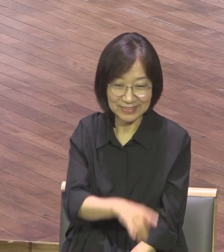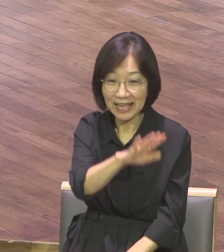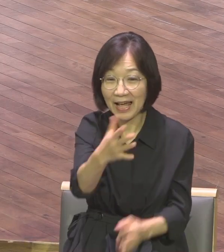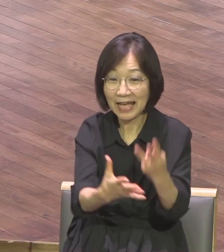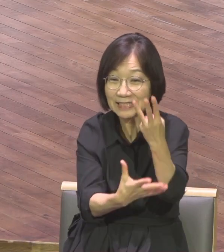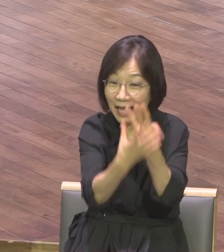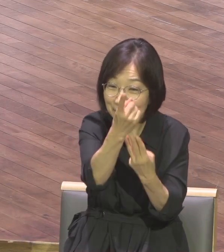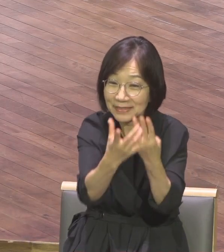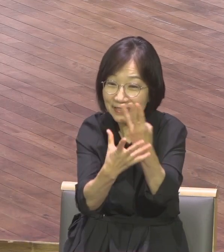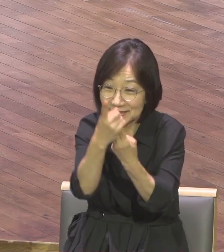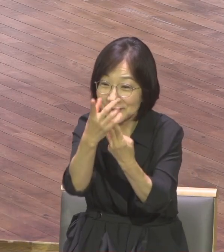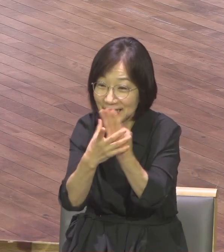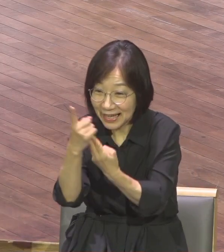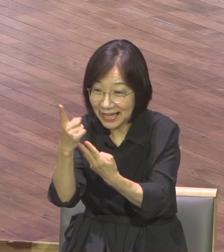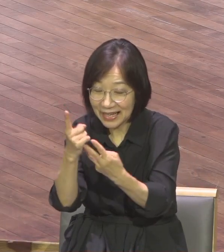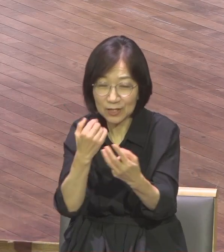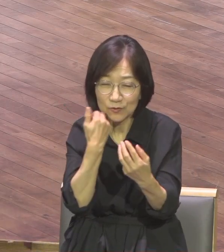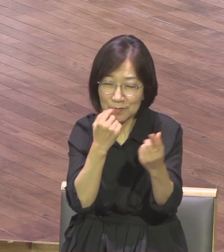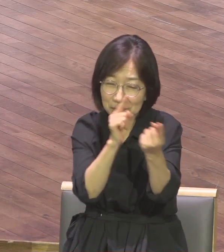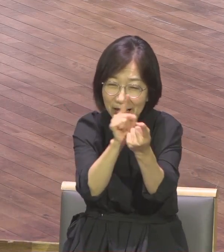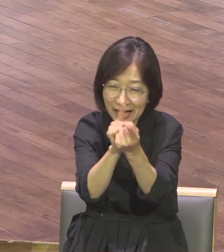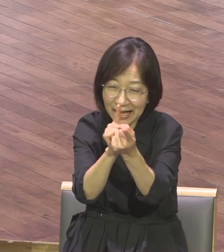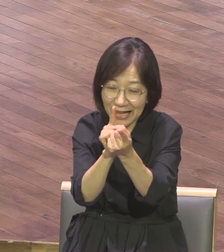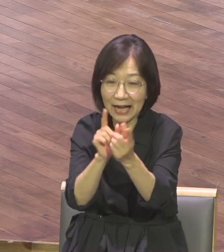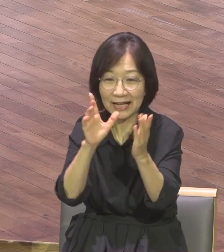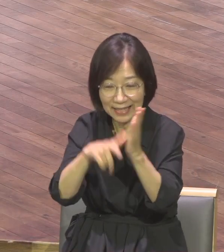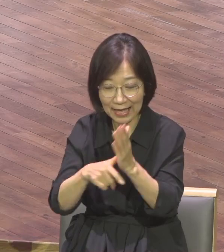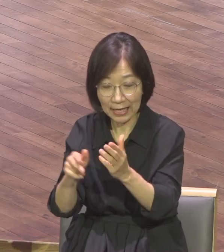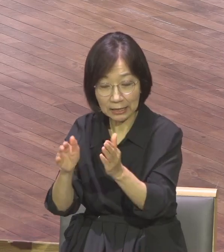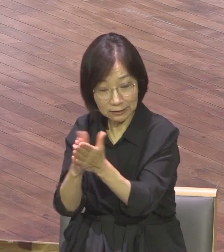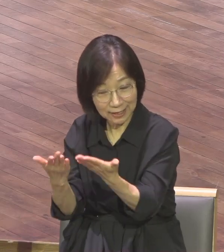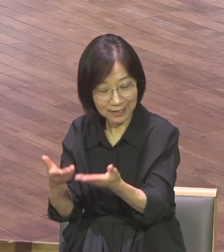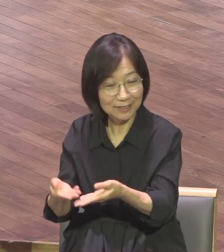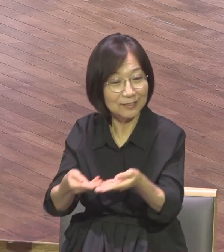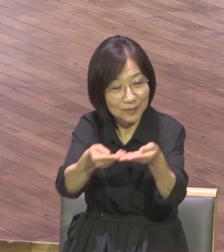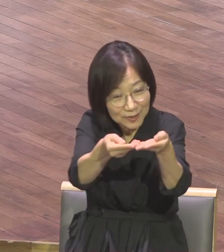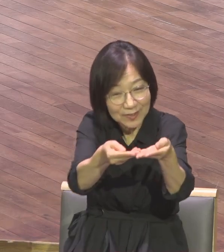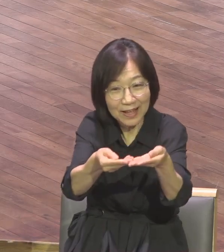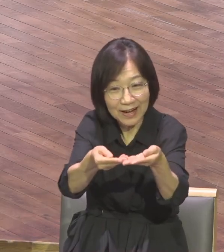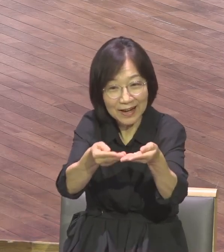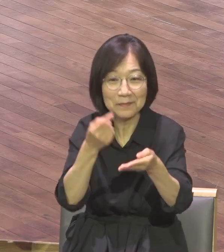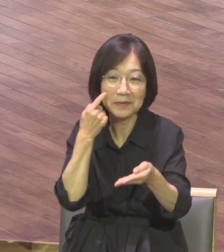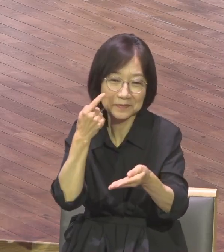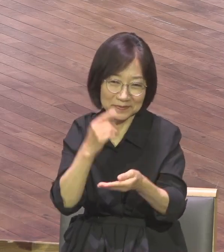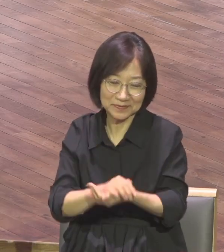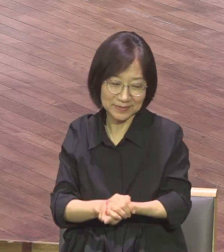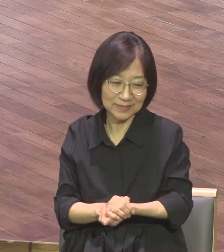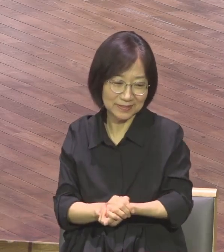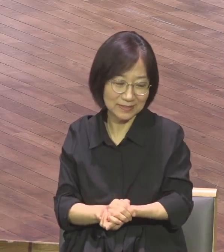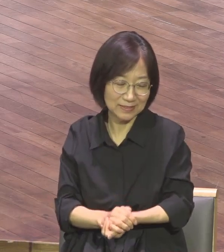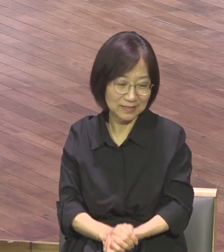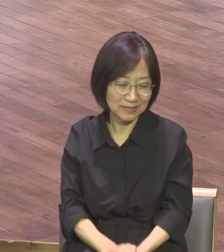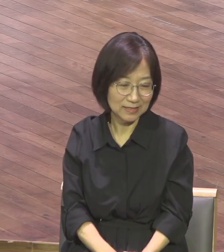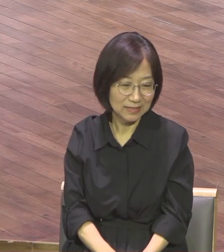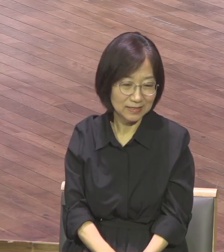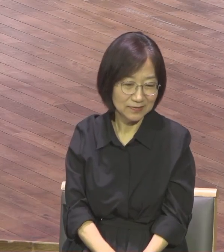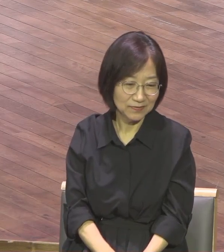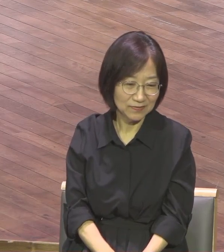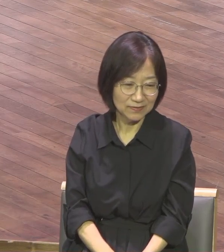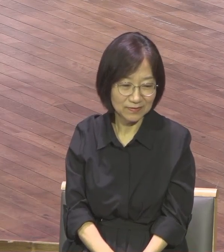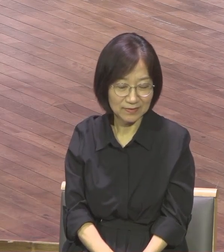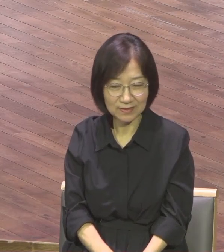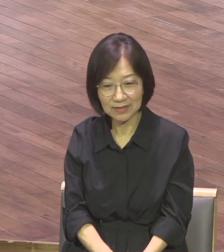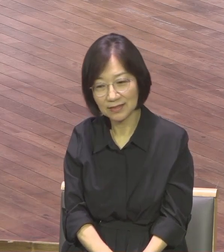이 접촉으로 여러분이 이 책자를 잘 활용하시고 이 책뿐만 아니라 66권 속에 그리스도부터 시작해서